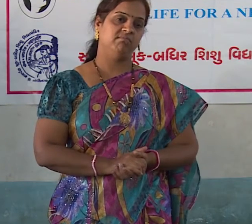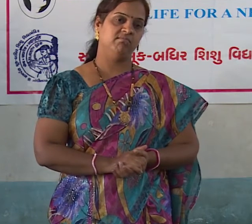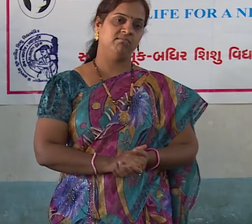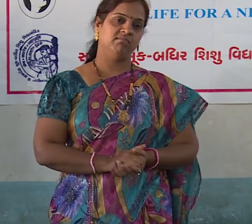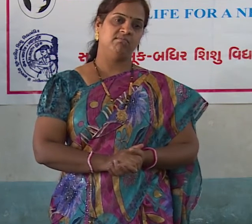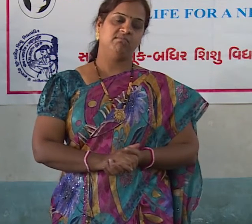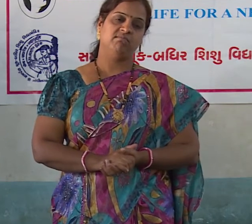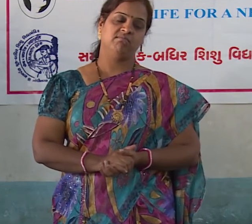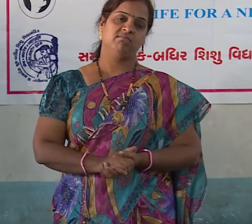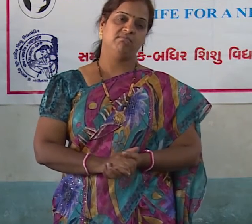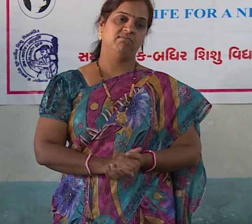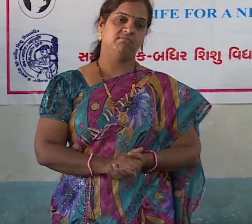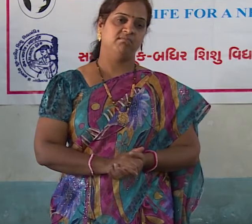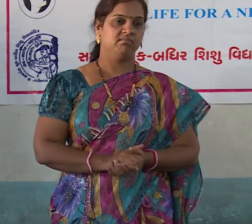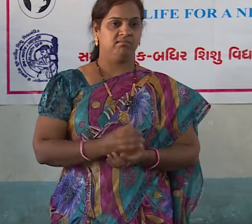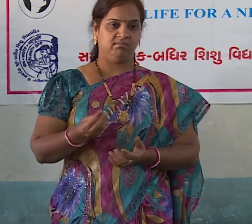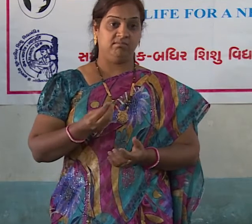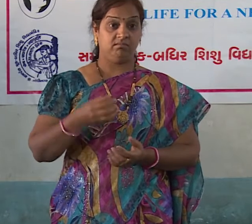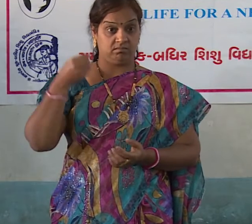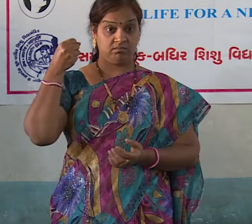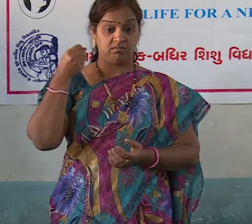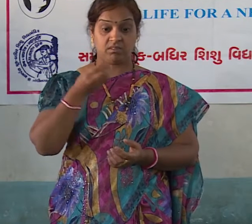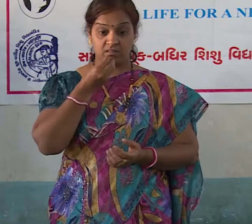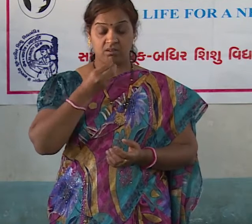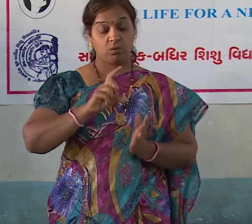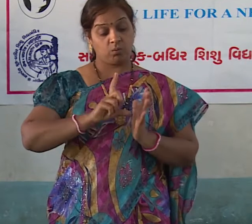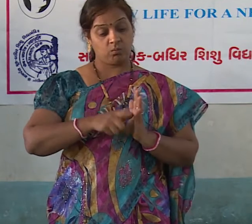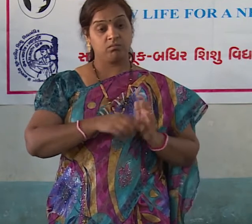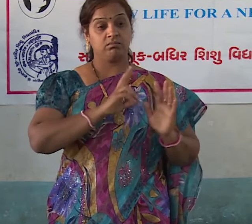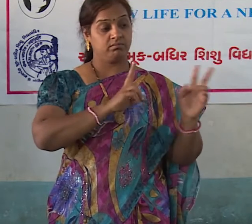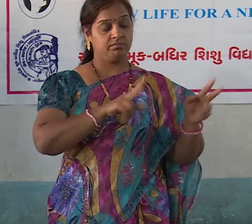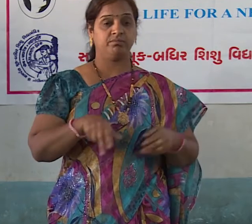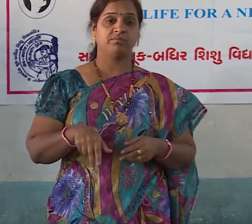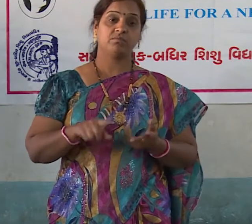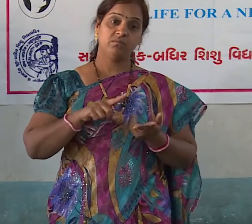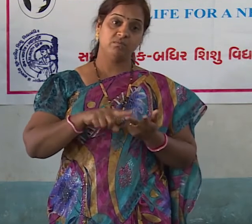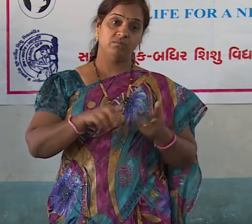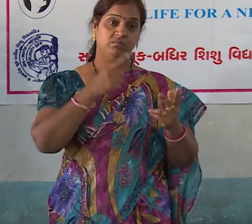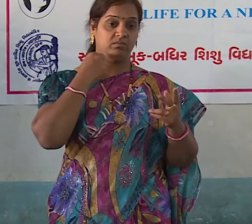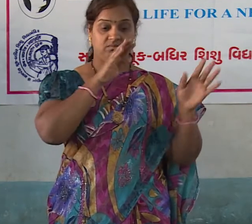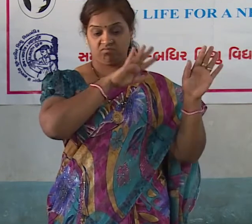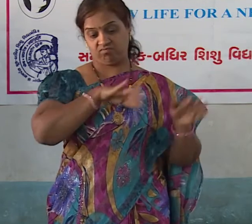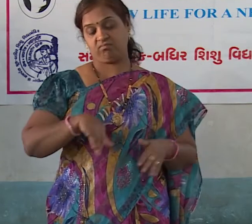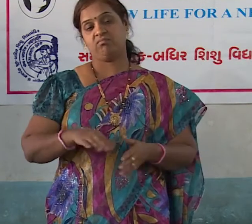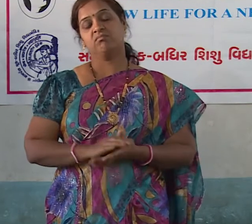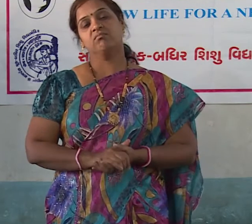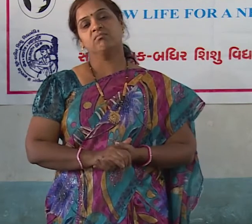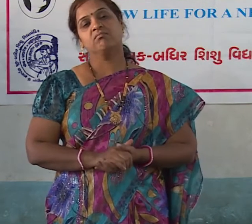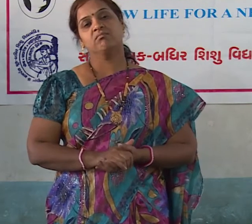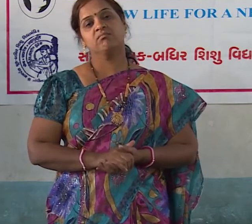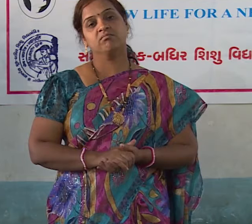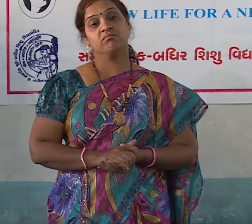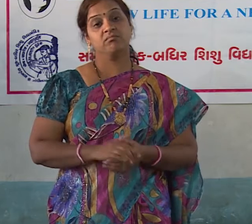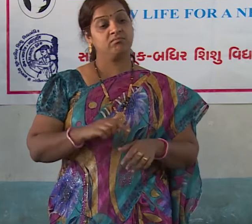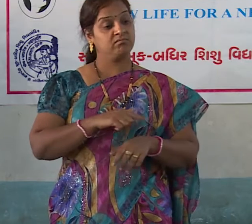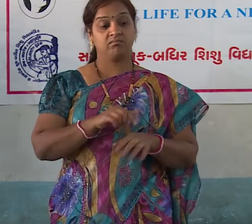फिर आपको थोड़ी देर के बाद मिल लेंगे। इतने में एक और व्यक्ति आता है, उसने कोई टाइम नहीं लिया,